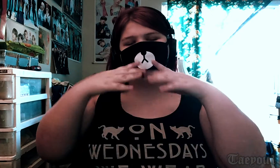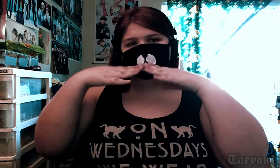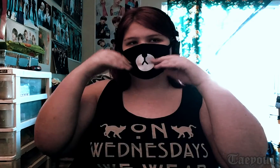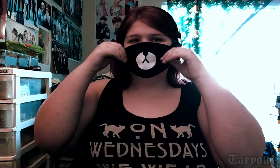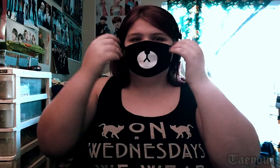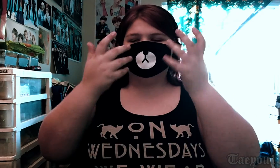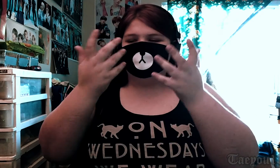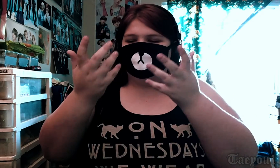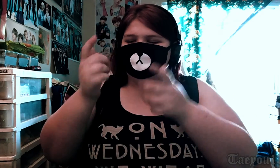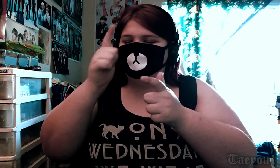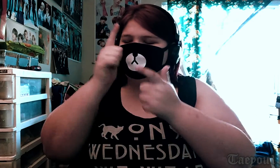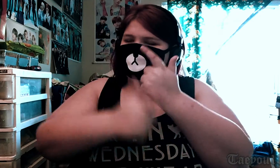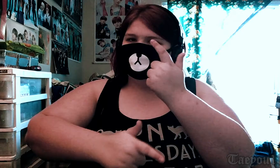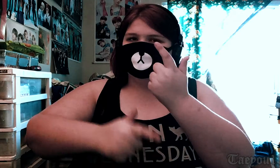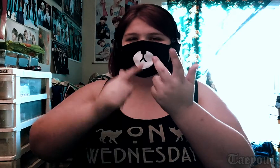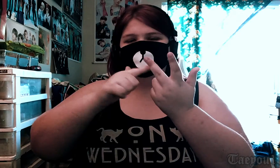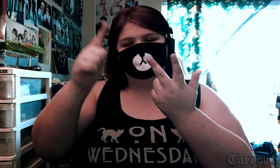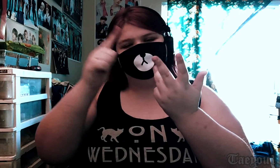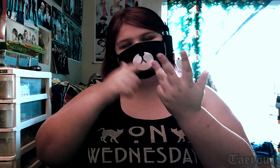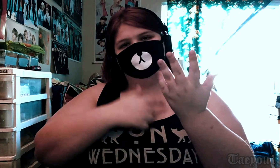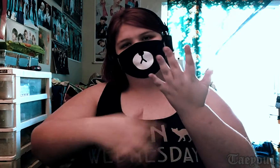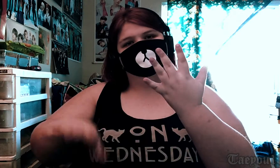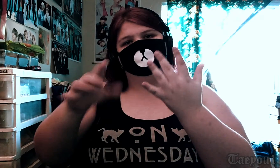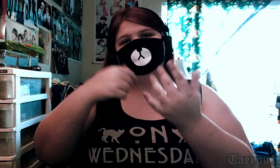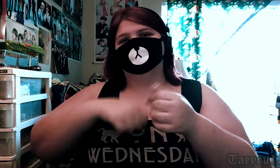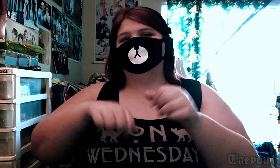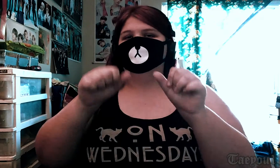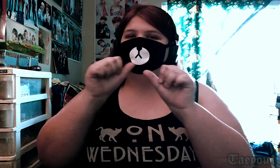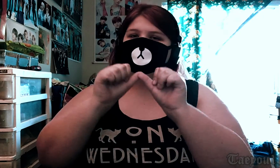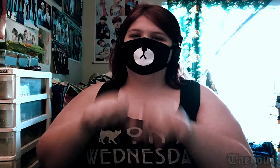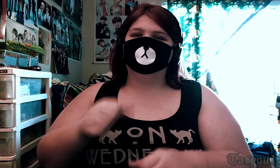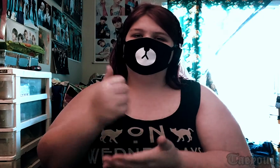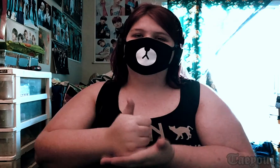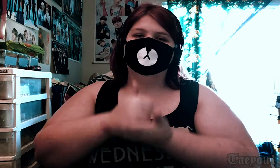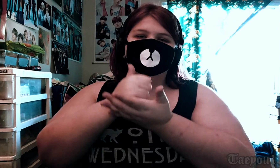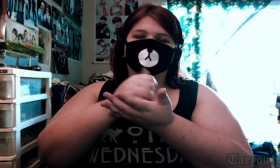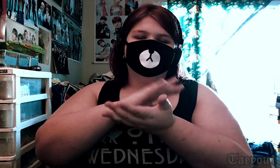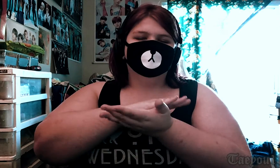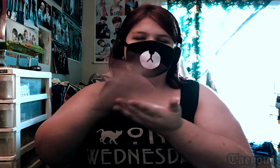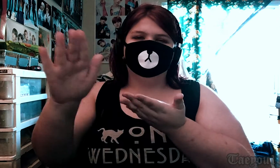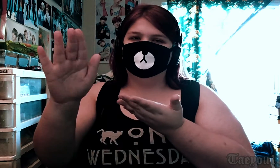수 없었단 핑계 속에 난 마지막 맞춰